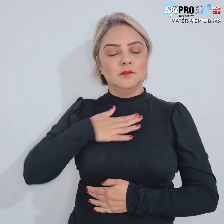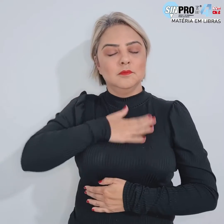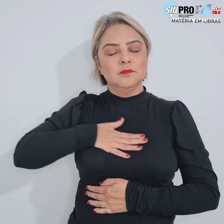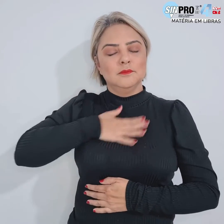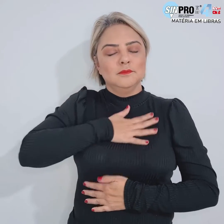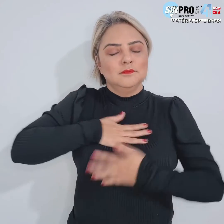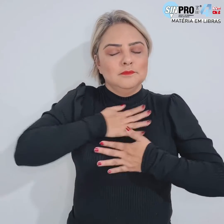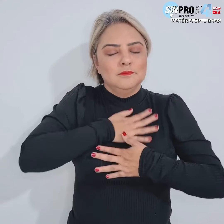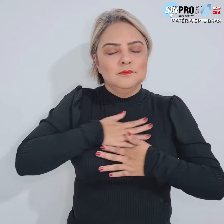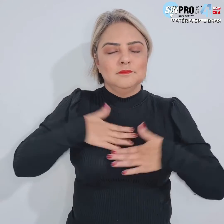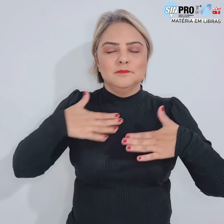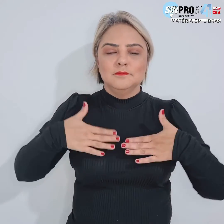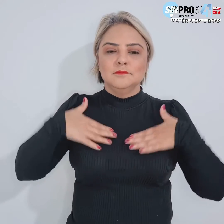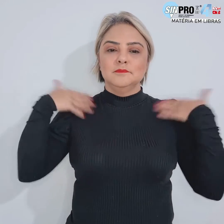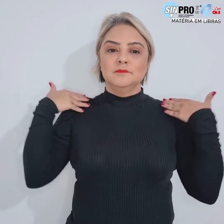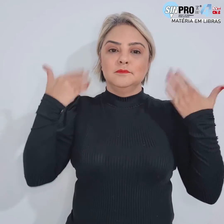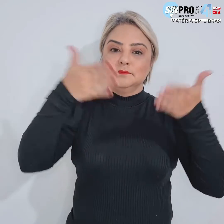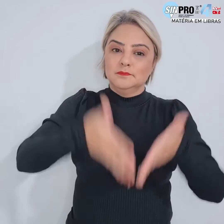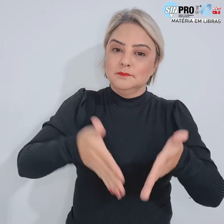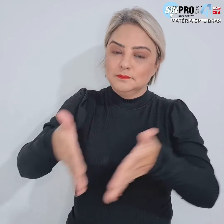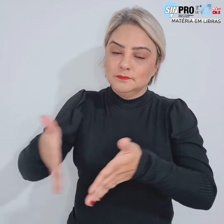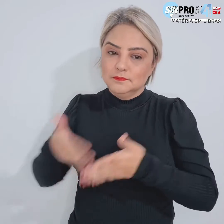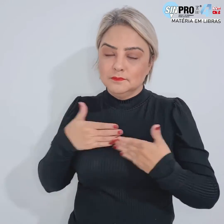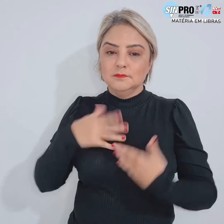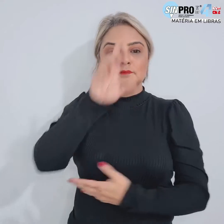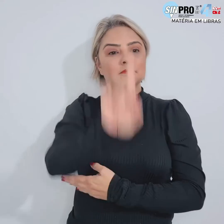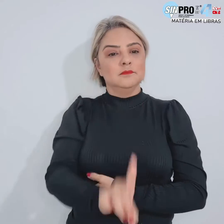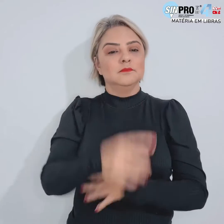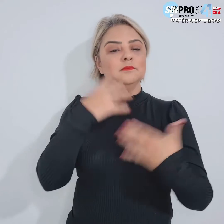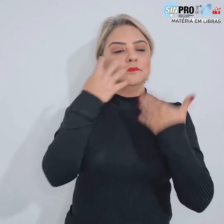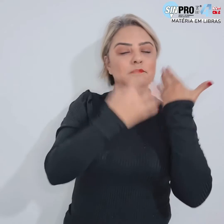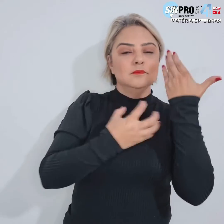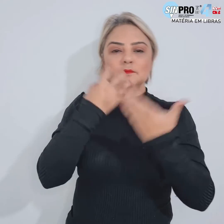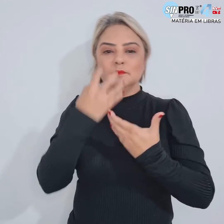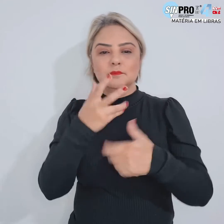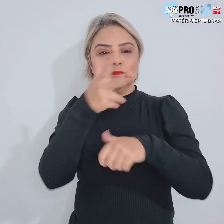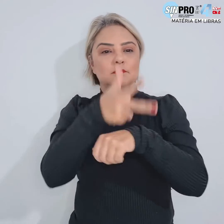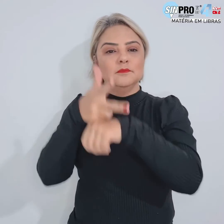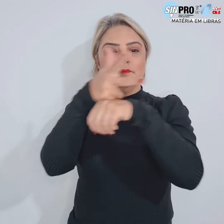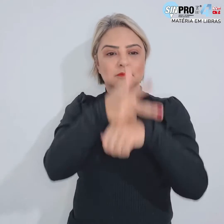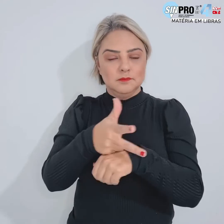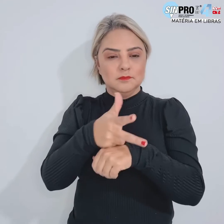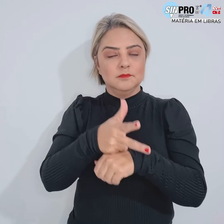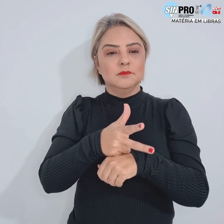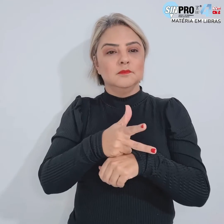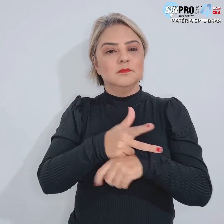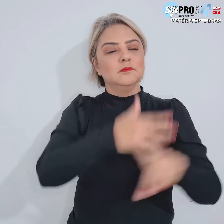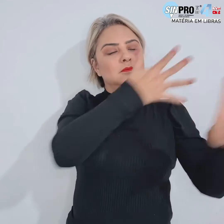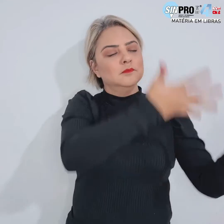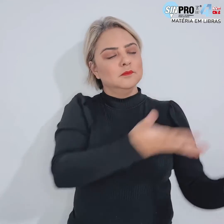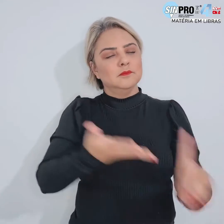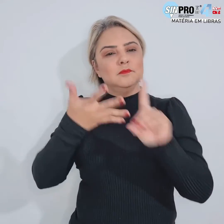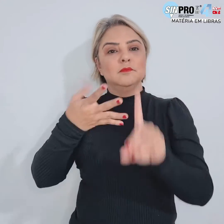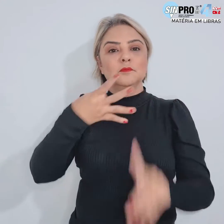honra participar na direção musical desse vídeo, em homenagem aos 42 anos do